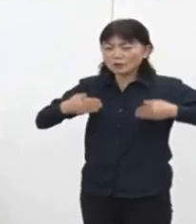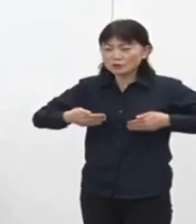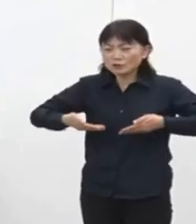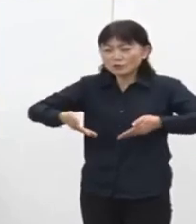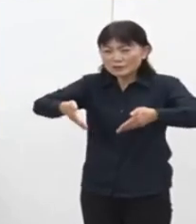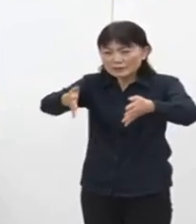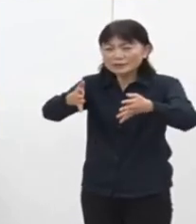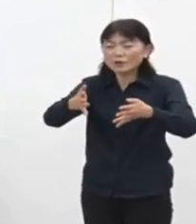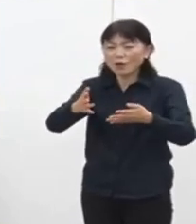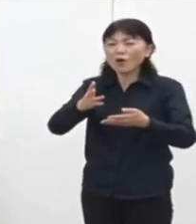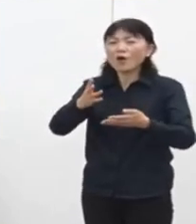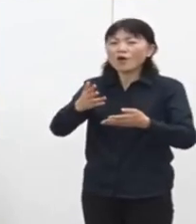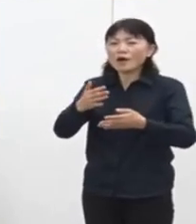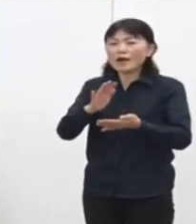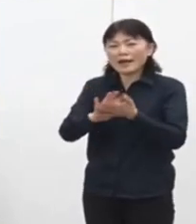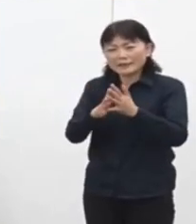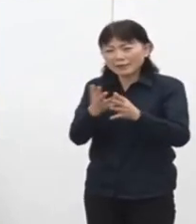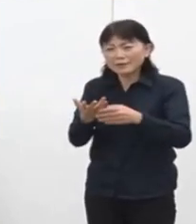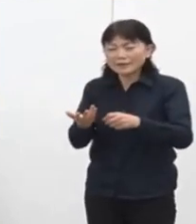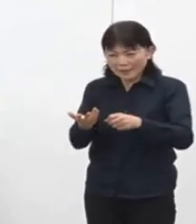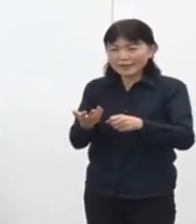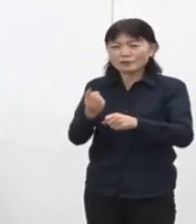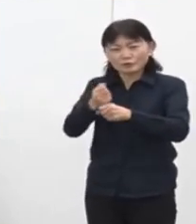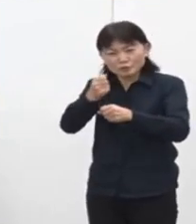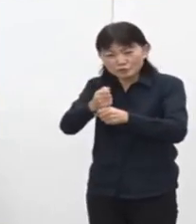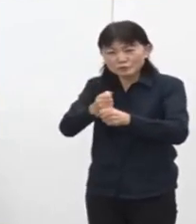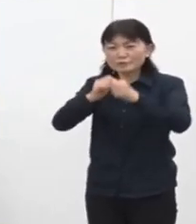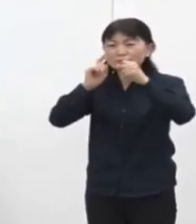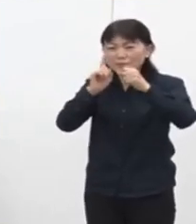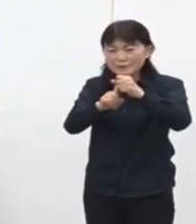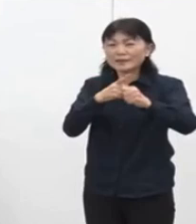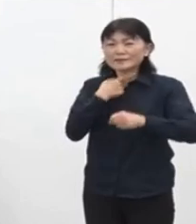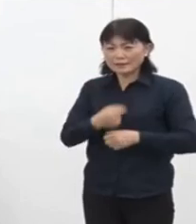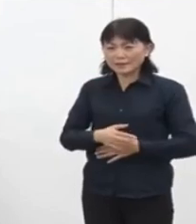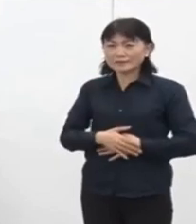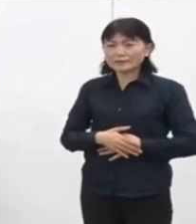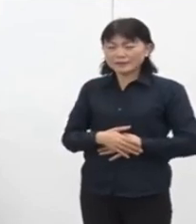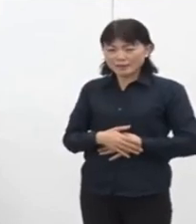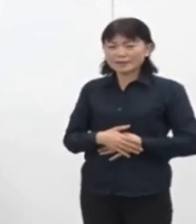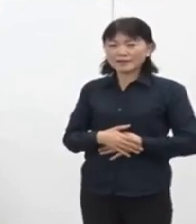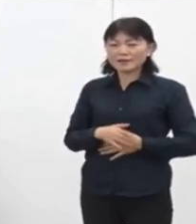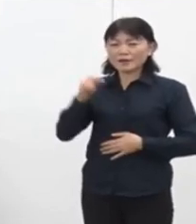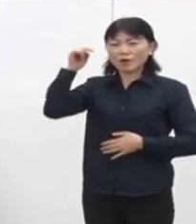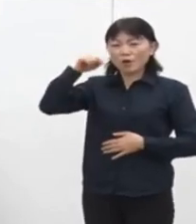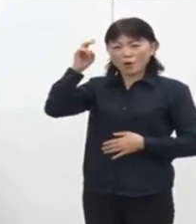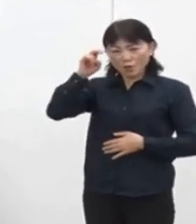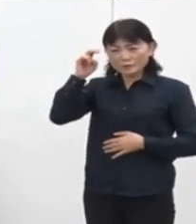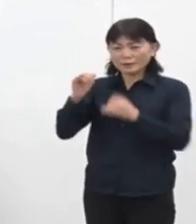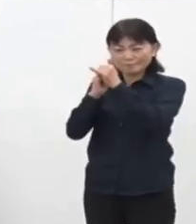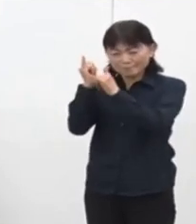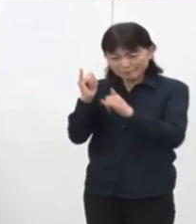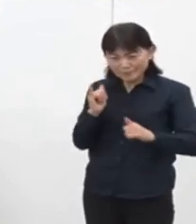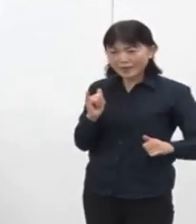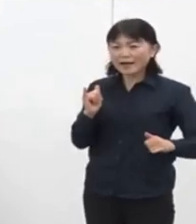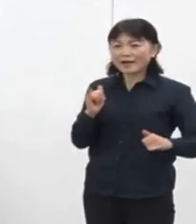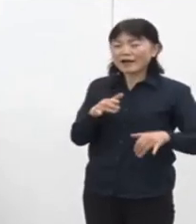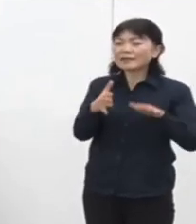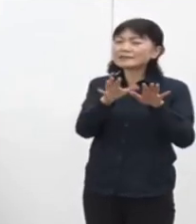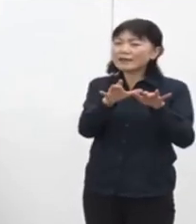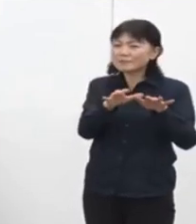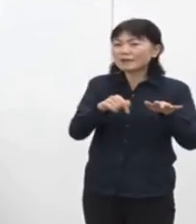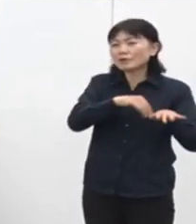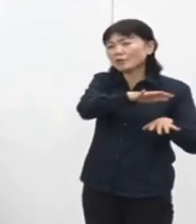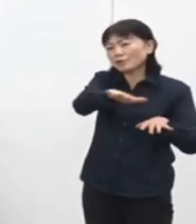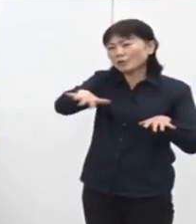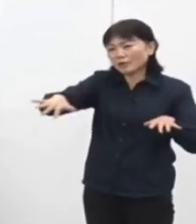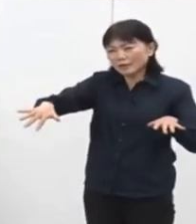形作っていきたいと思います。もう歴史上この大阪の町っていうのは、こう南北軸が御堂筋を中心にしっかり